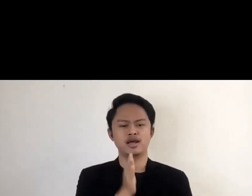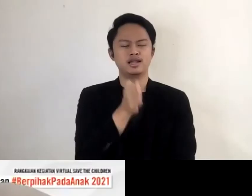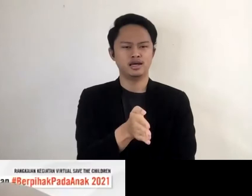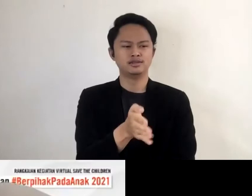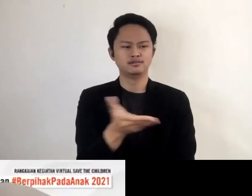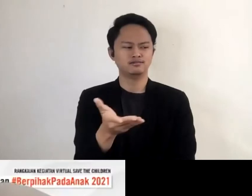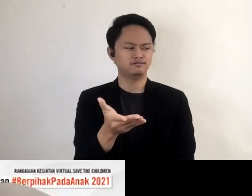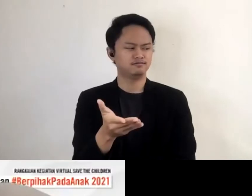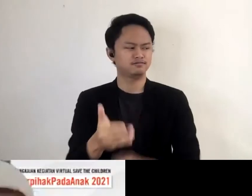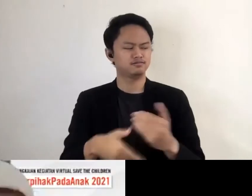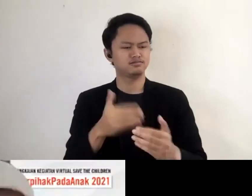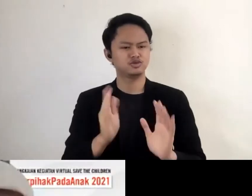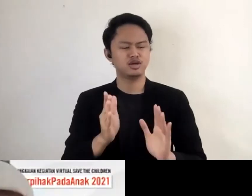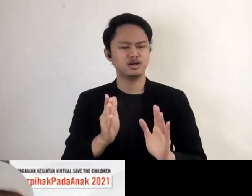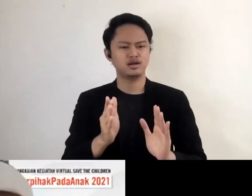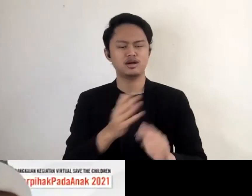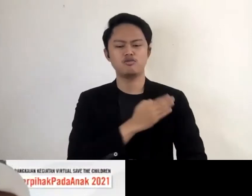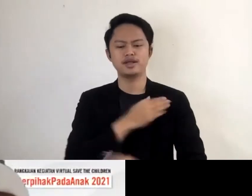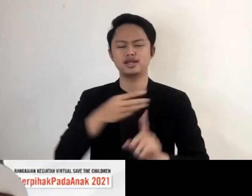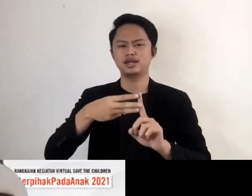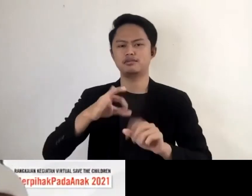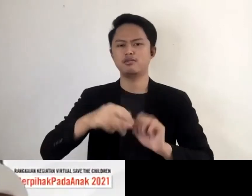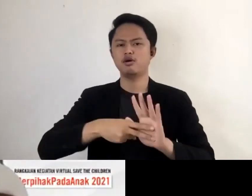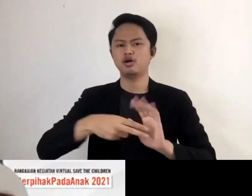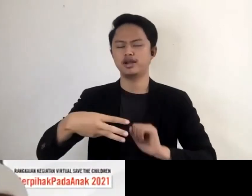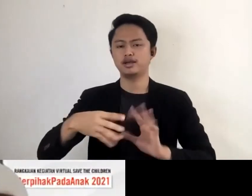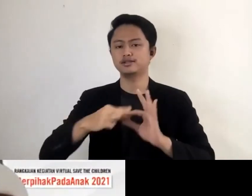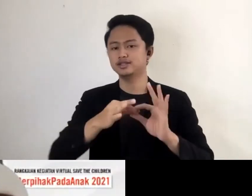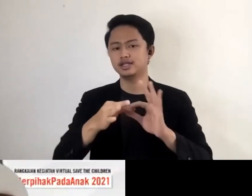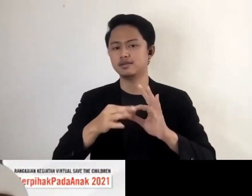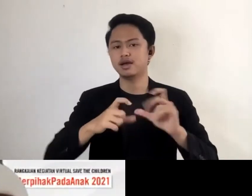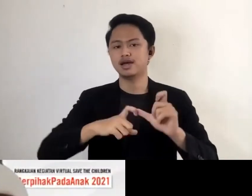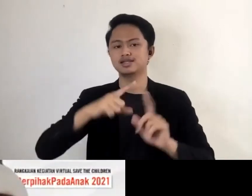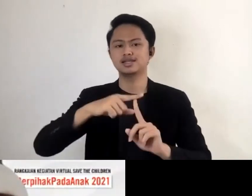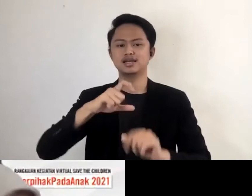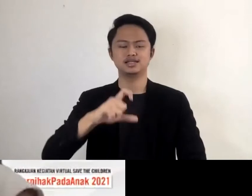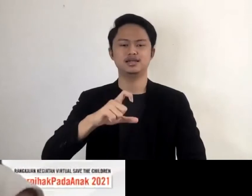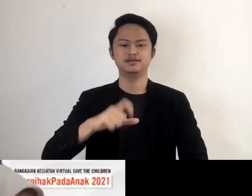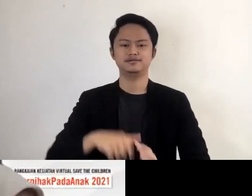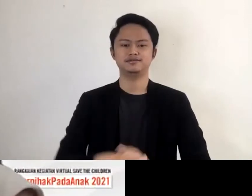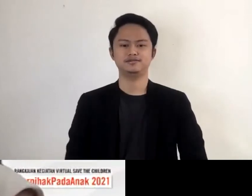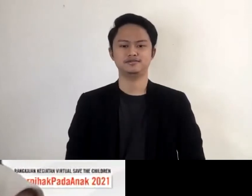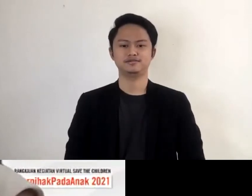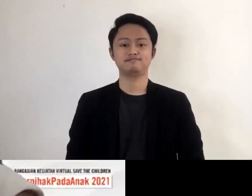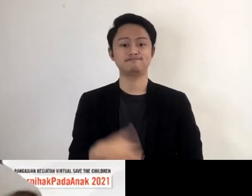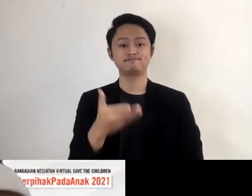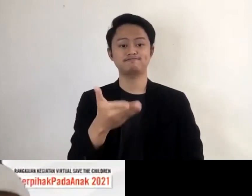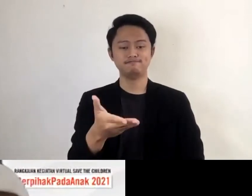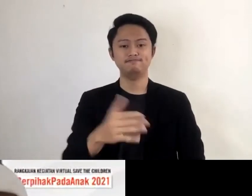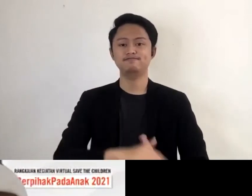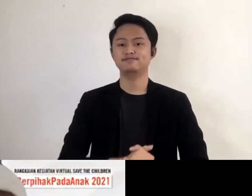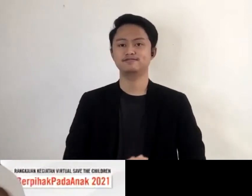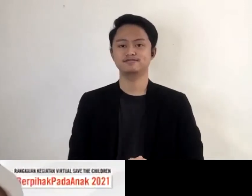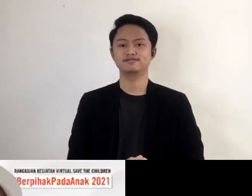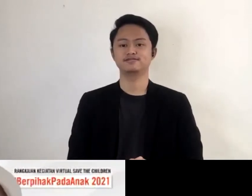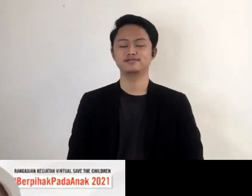telah dilaksanakan di wilayah Kabupaten Bone serta kerjasama dengan Save the Children. Bu, silakan memberikan